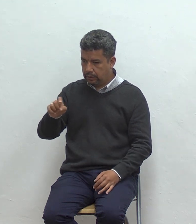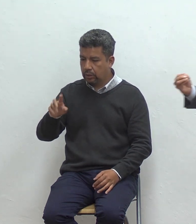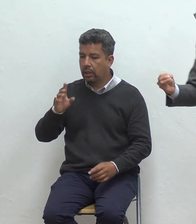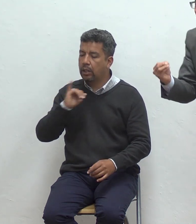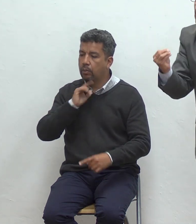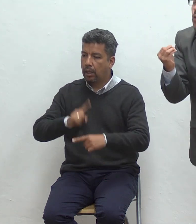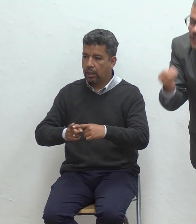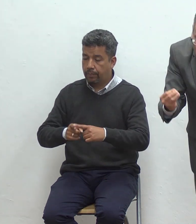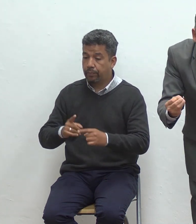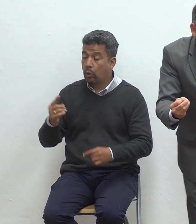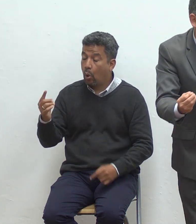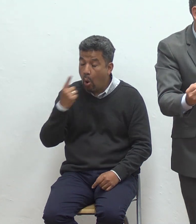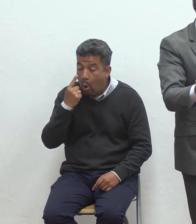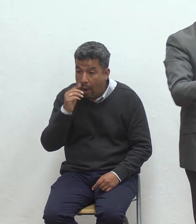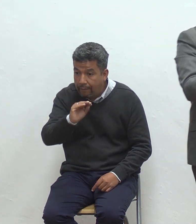el único